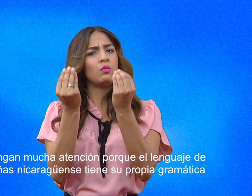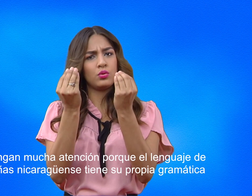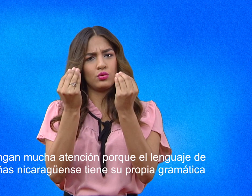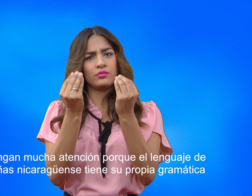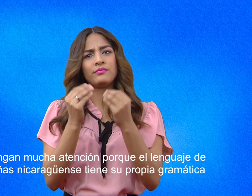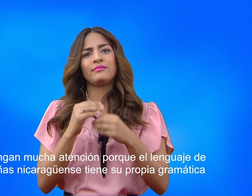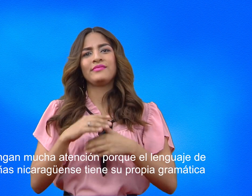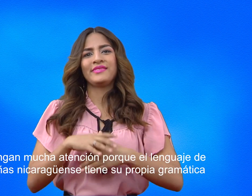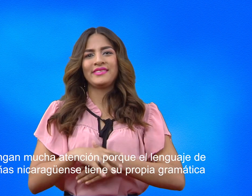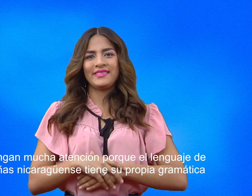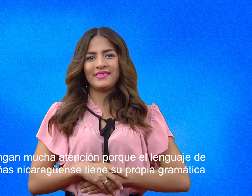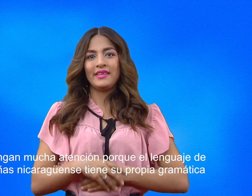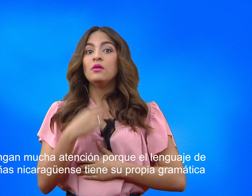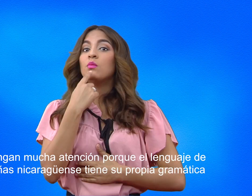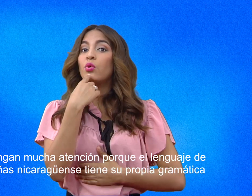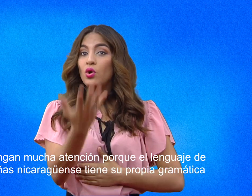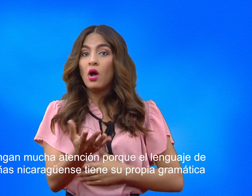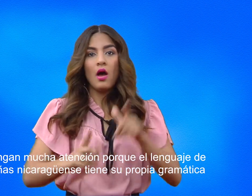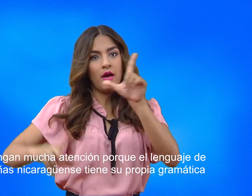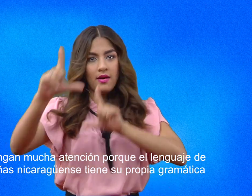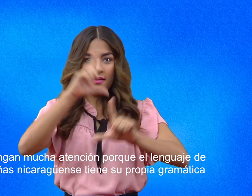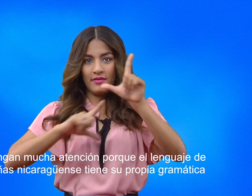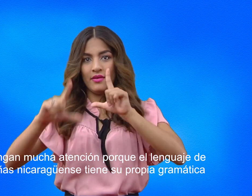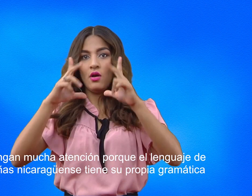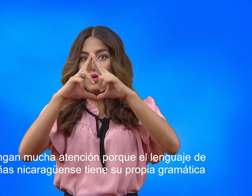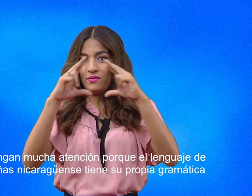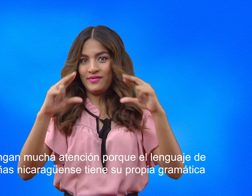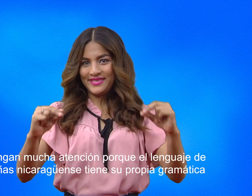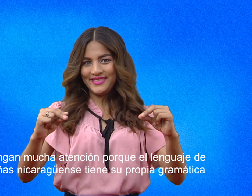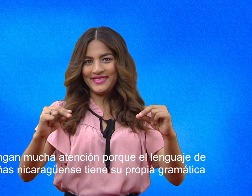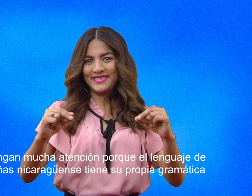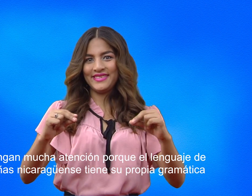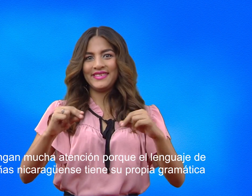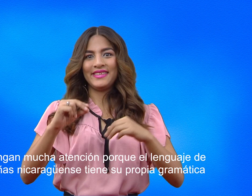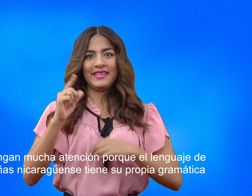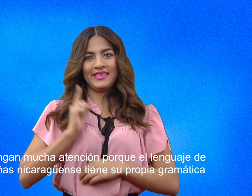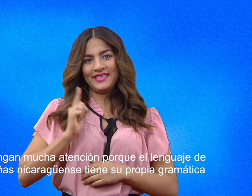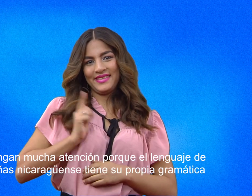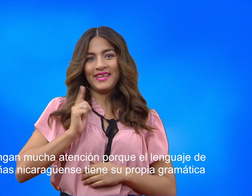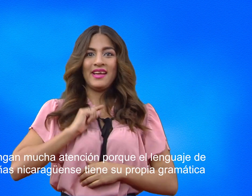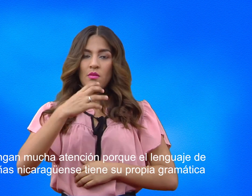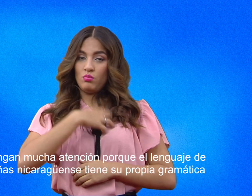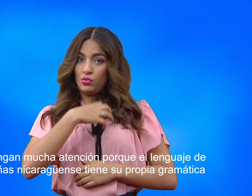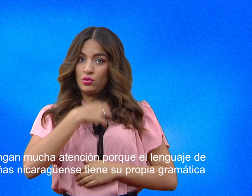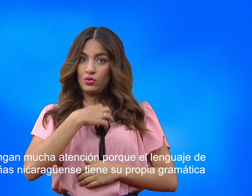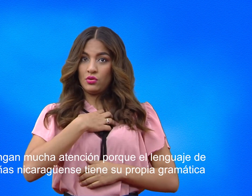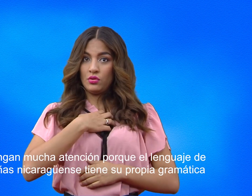Ponga mucha atención, porque el lenguaje de señas nicaragüense tiene su